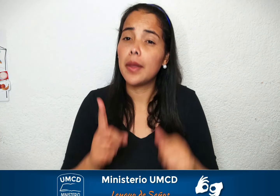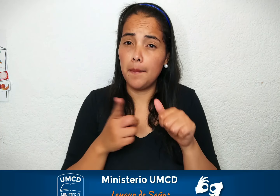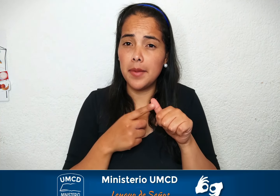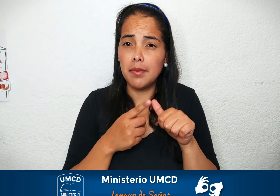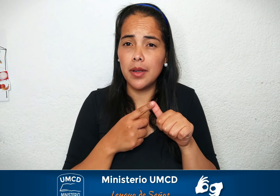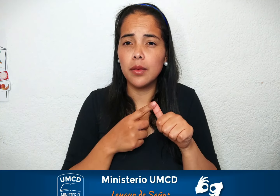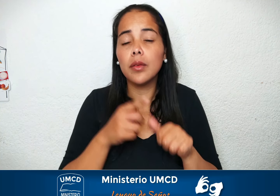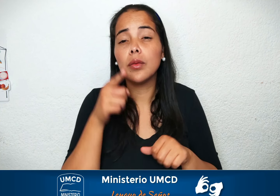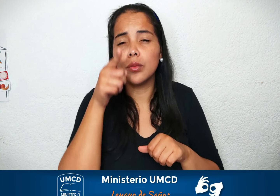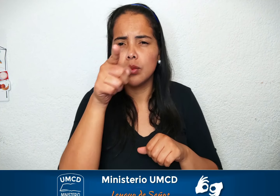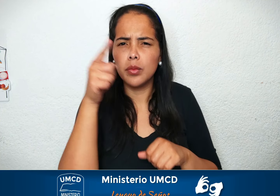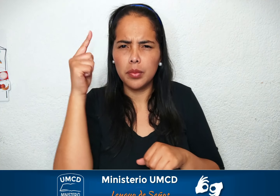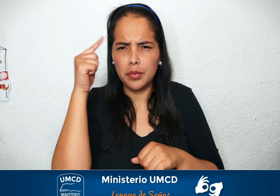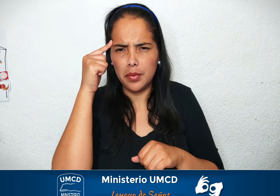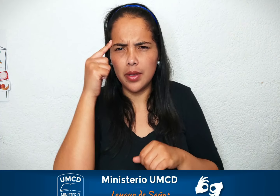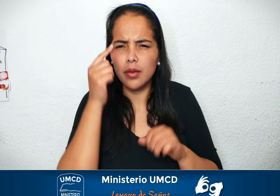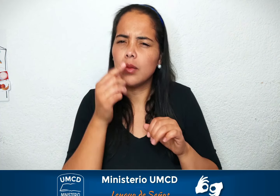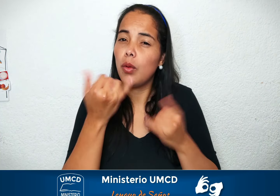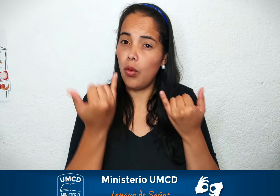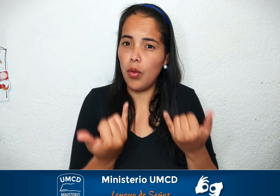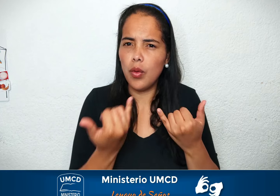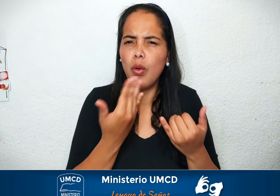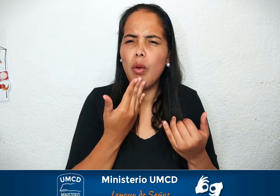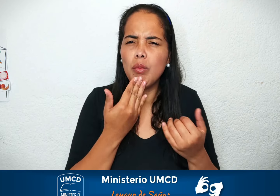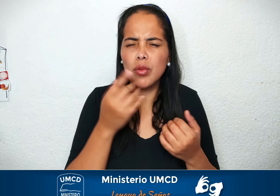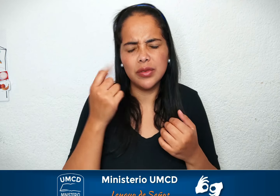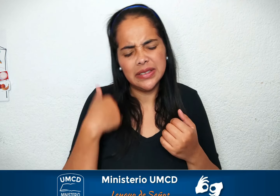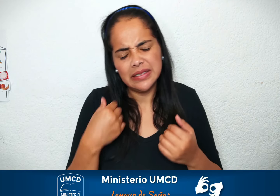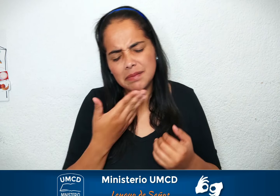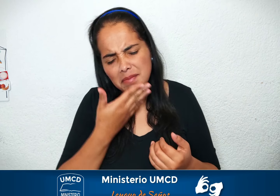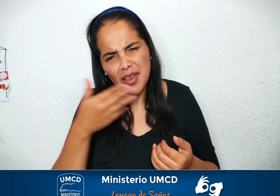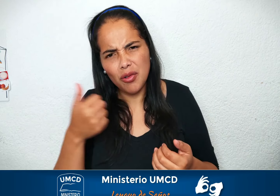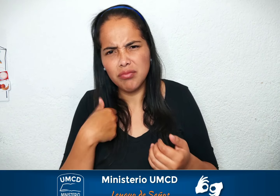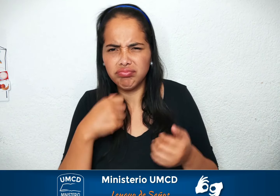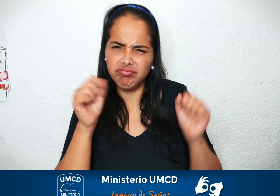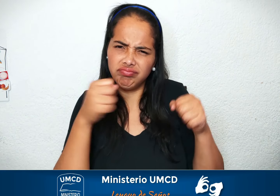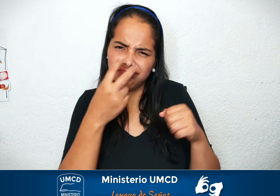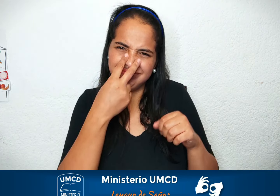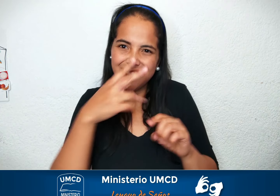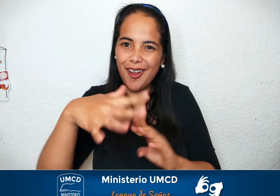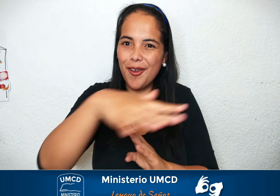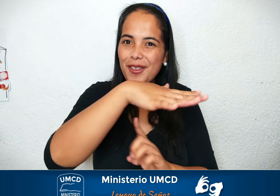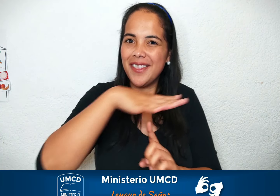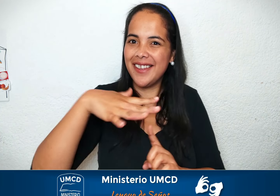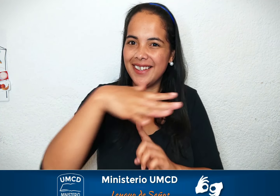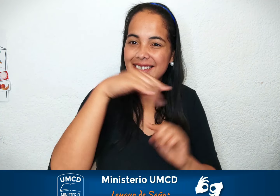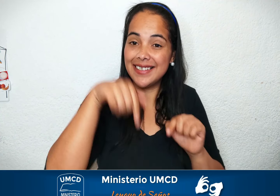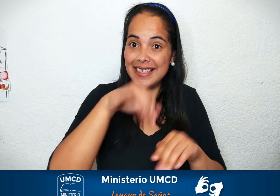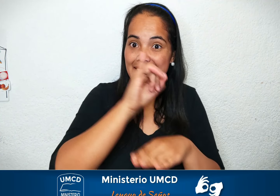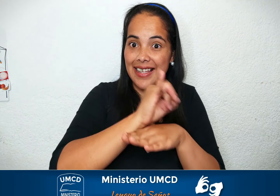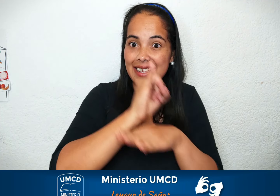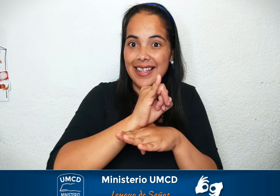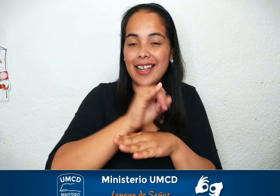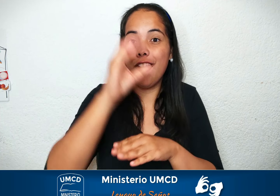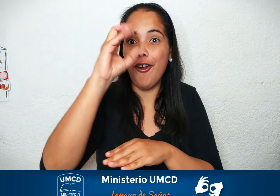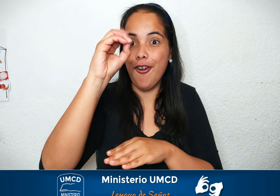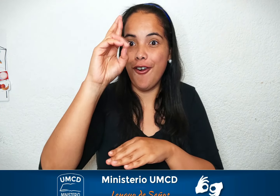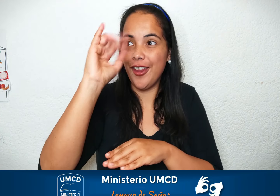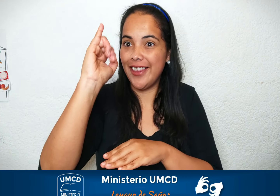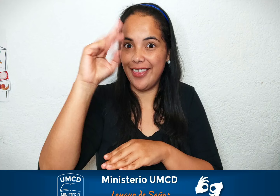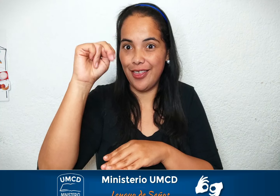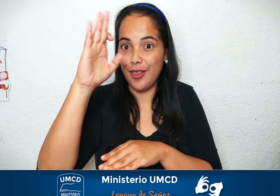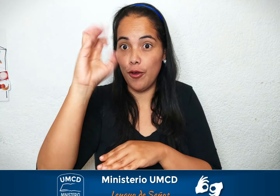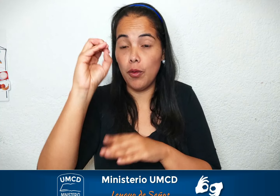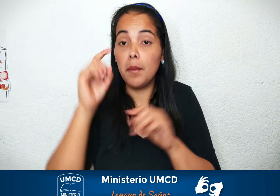En primer lugar, hay que considerar un poco, para poder analizar mejor este pasaje, el contexto en el que se encuentra la iglesia ahí en